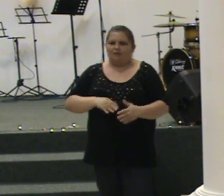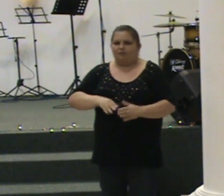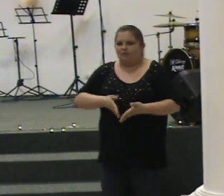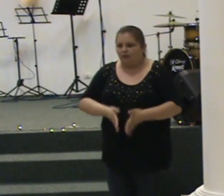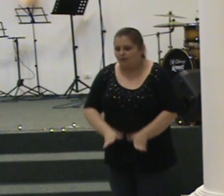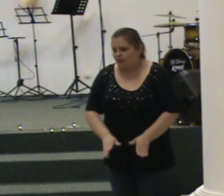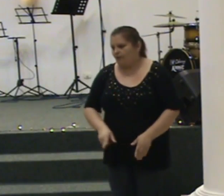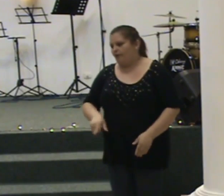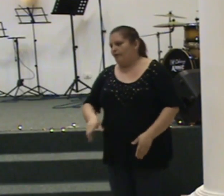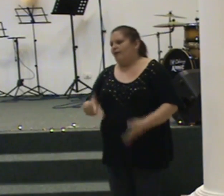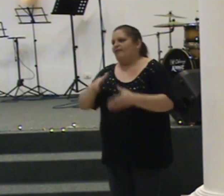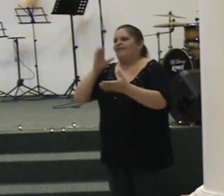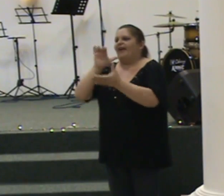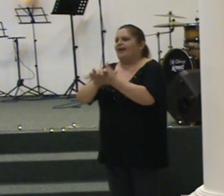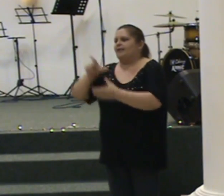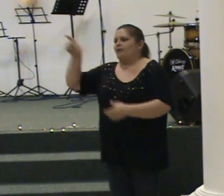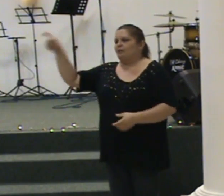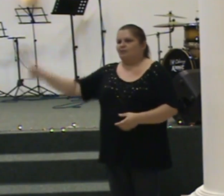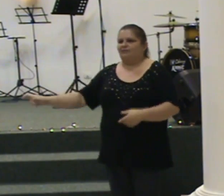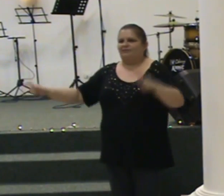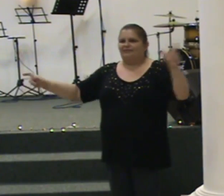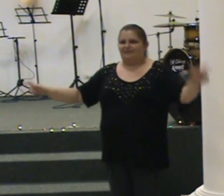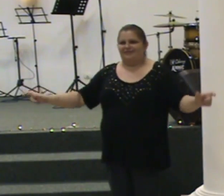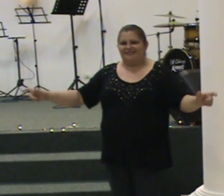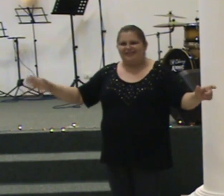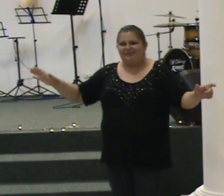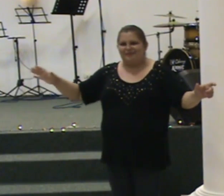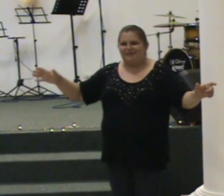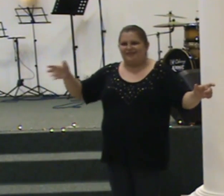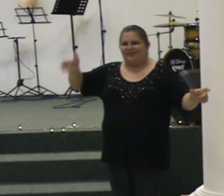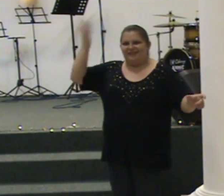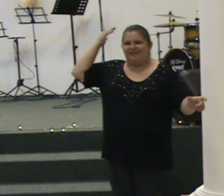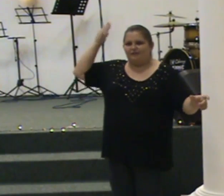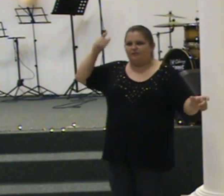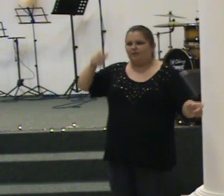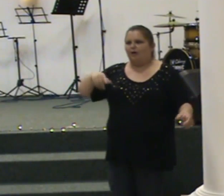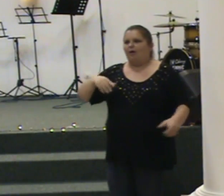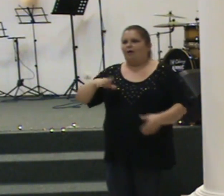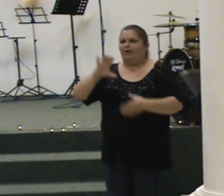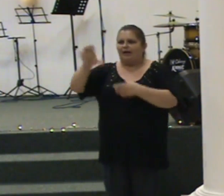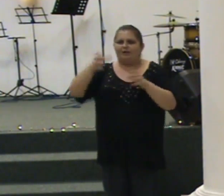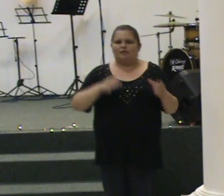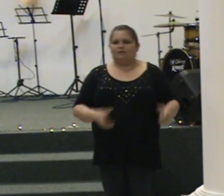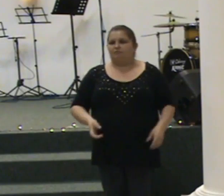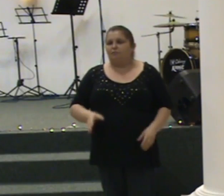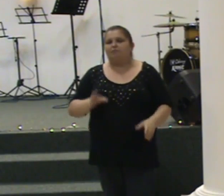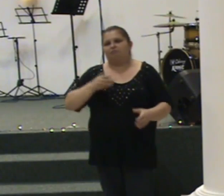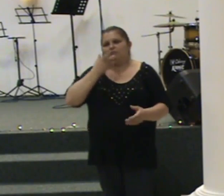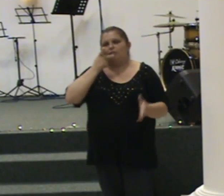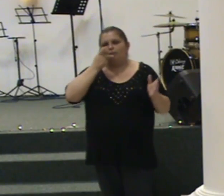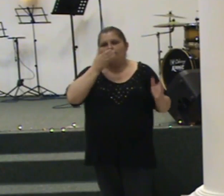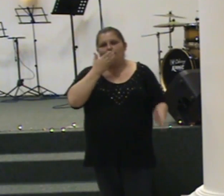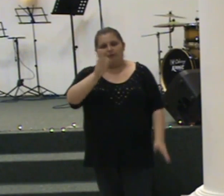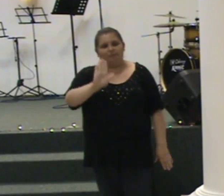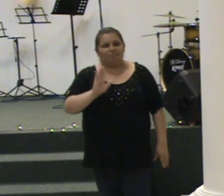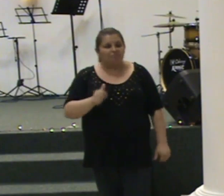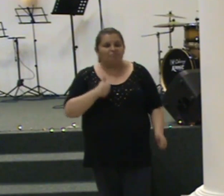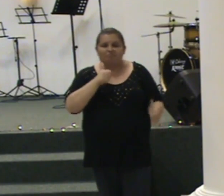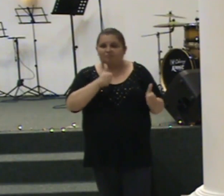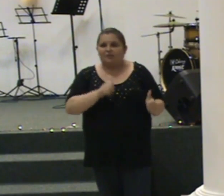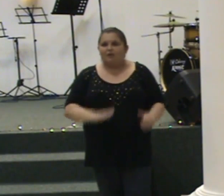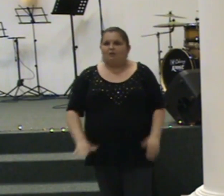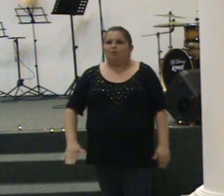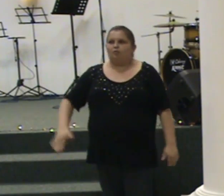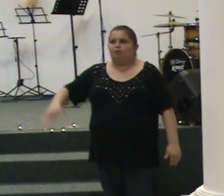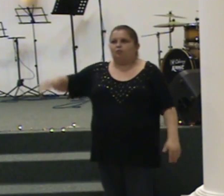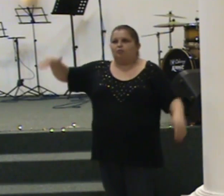nascia e o pai falava: olha, a minha filha vai casar com o teu filho, né? E ficava aquela palavra para que quando